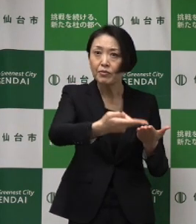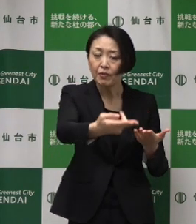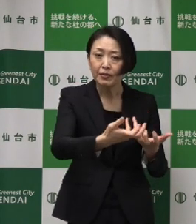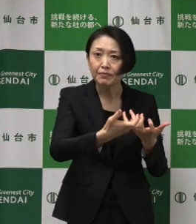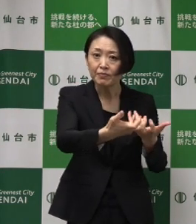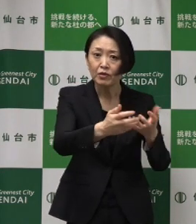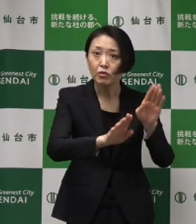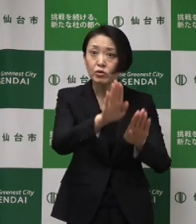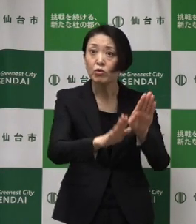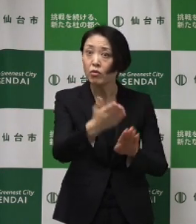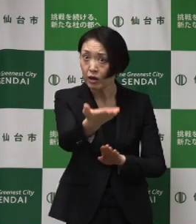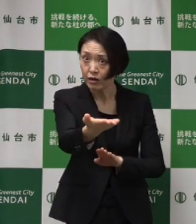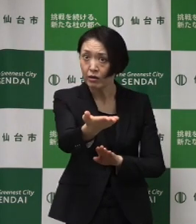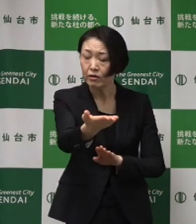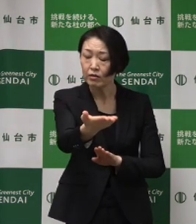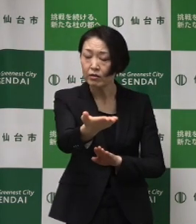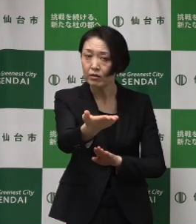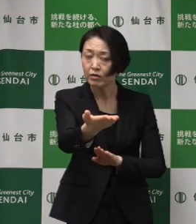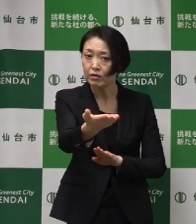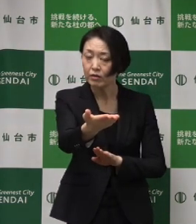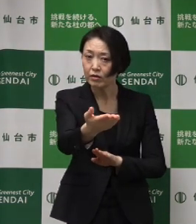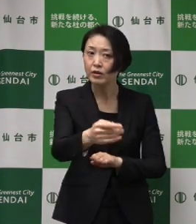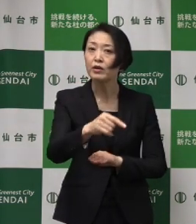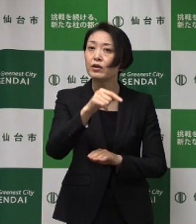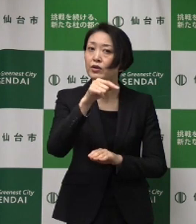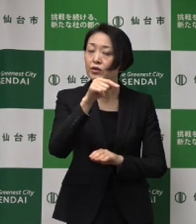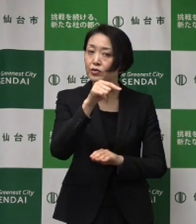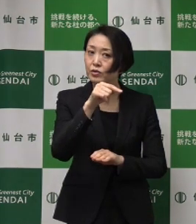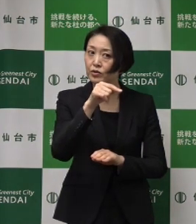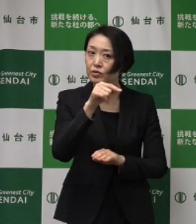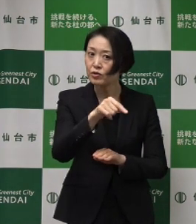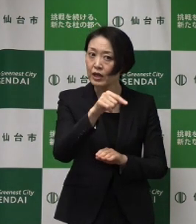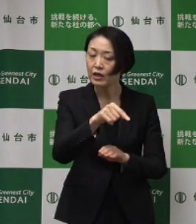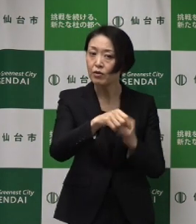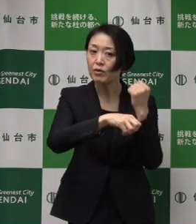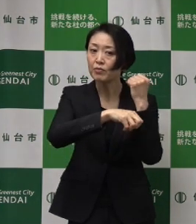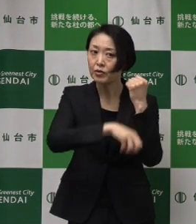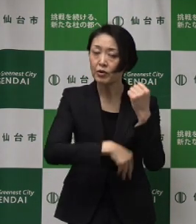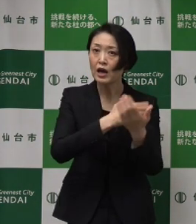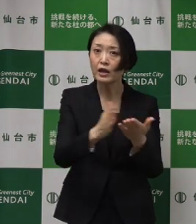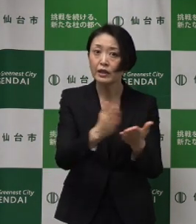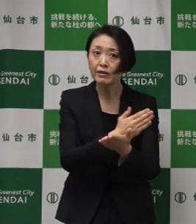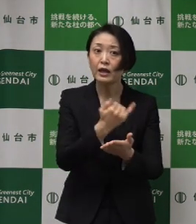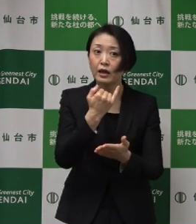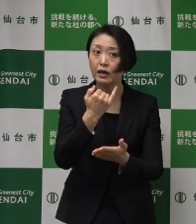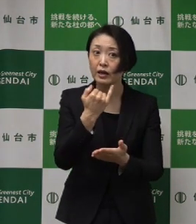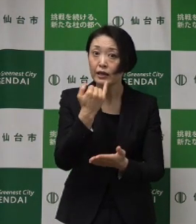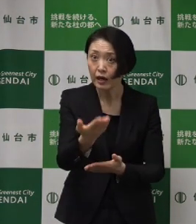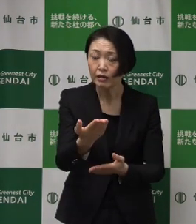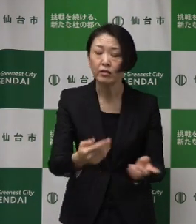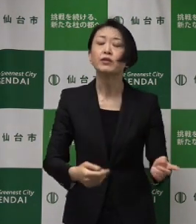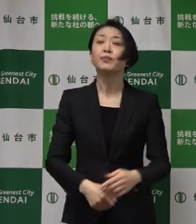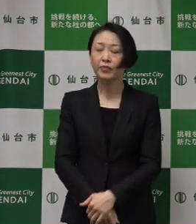床の使用率がですね、そこに重きを置くというお考えでよろしいんでしょうか。 いくつか判